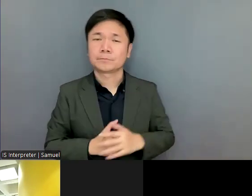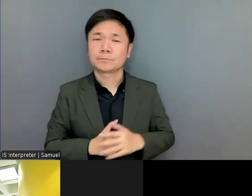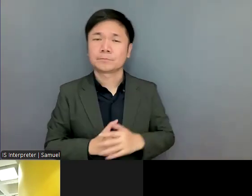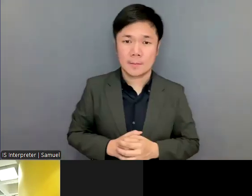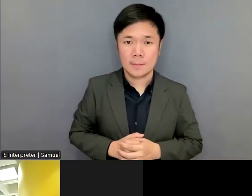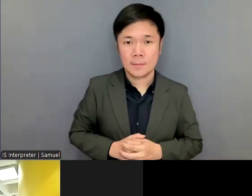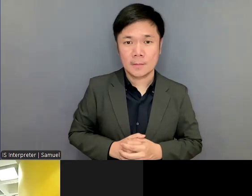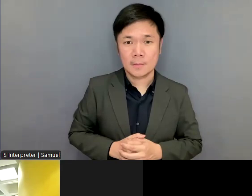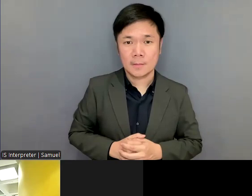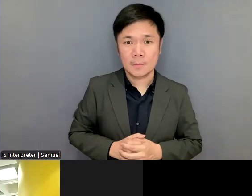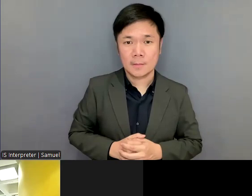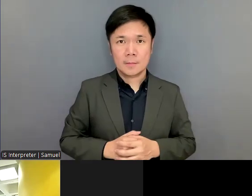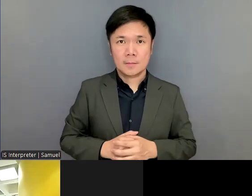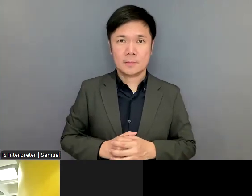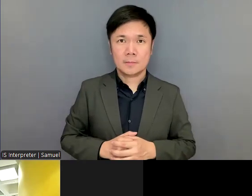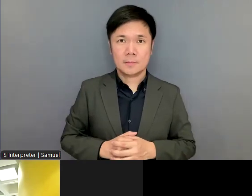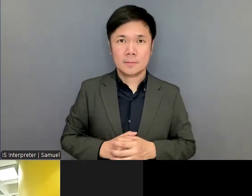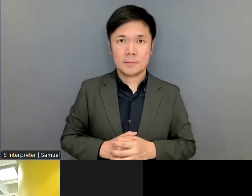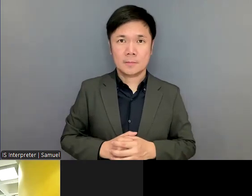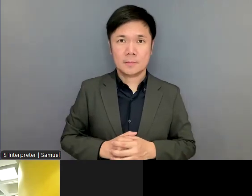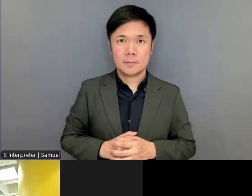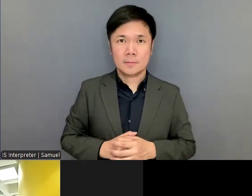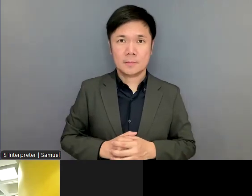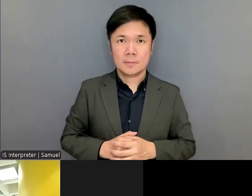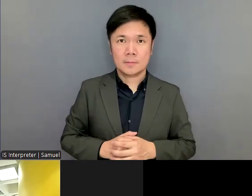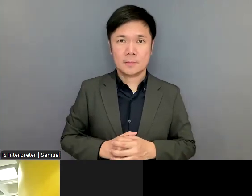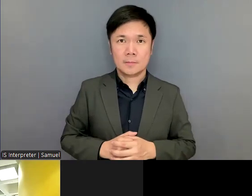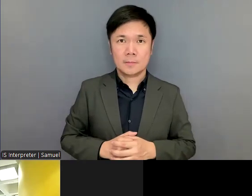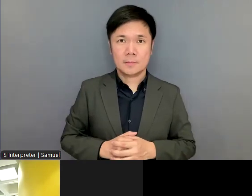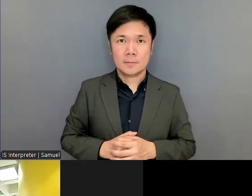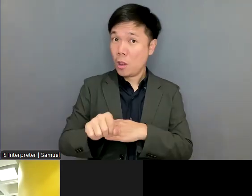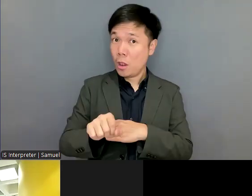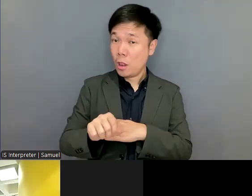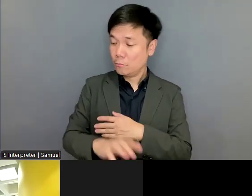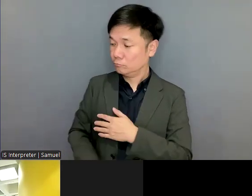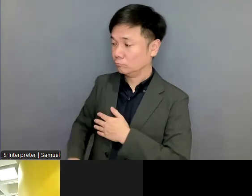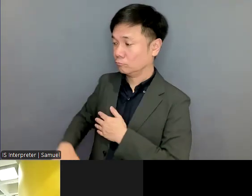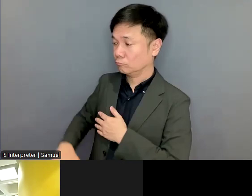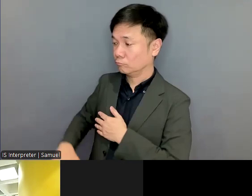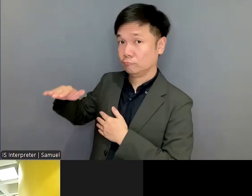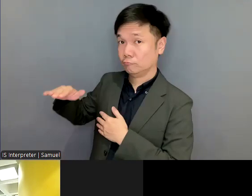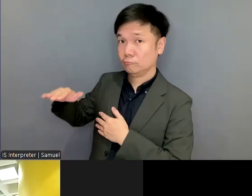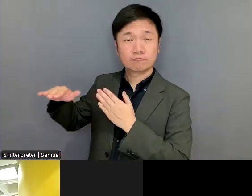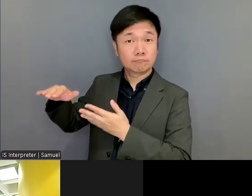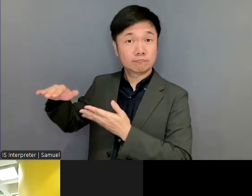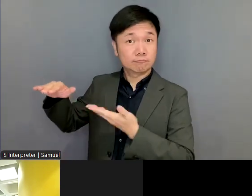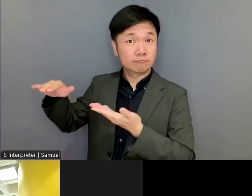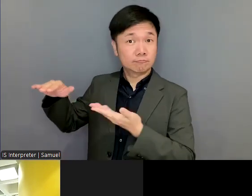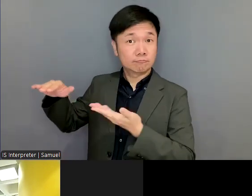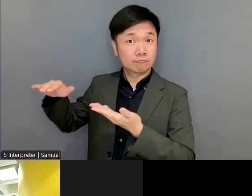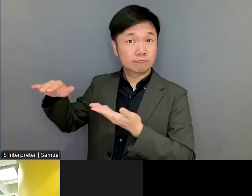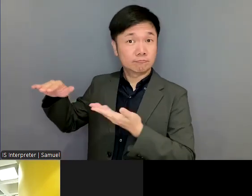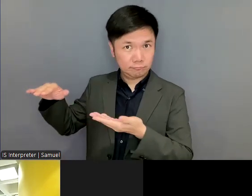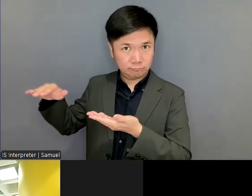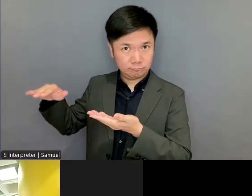decir, When we are no born, somos we are sujetas de derecho, pero sí somos sujetas de protección somehow precisamente de nuestra subject comunidad. to Y